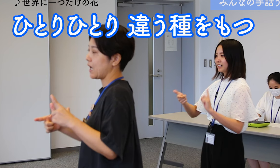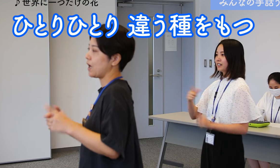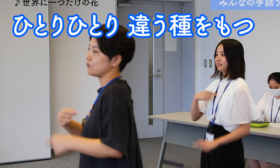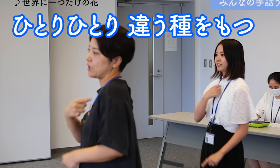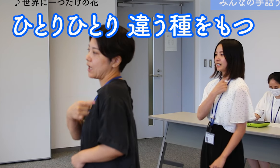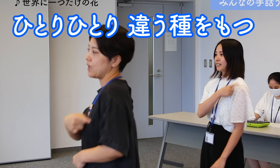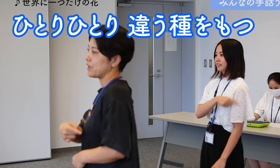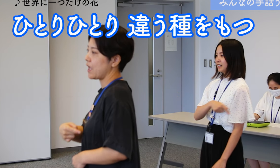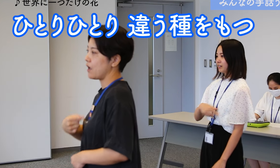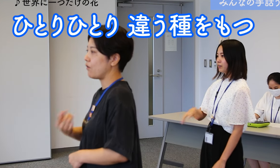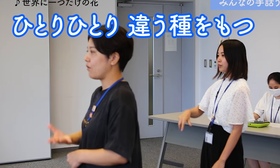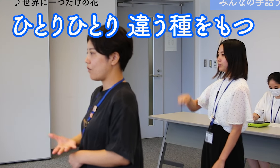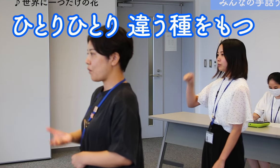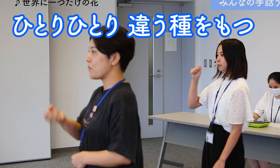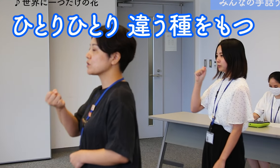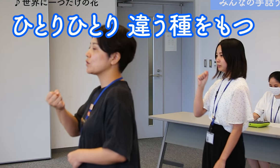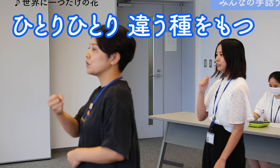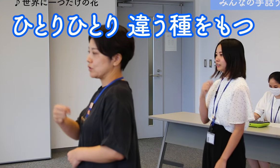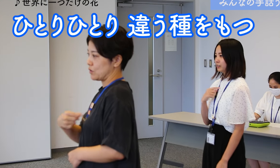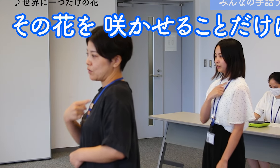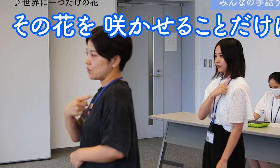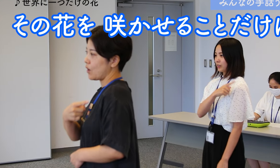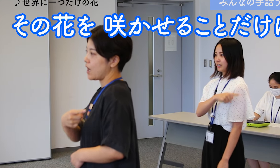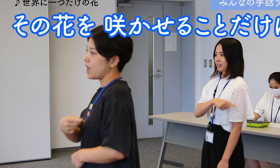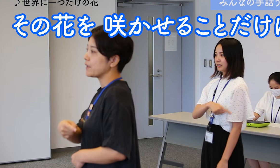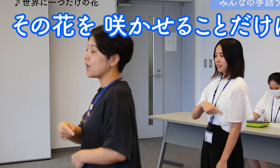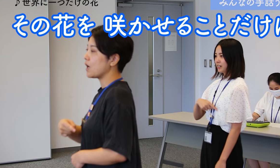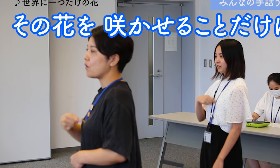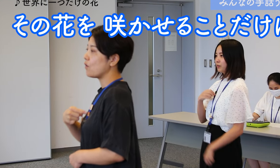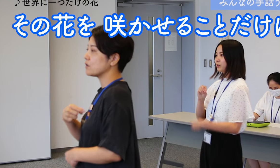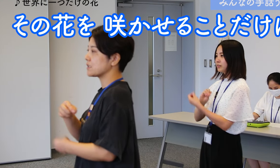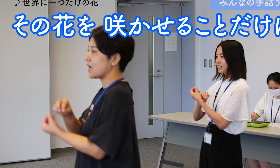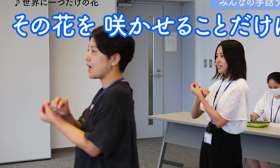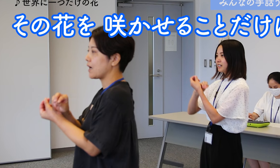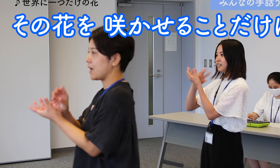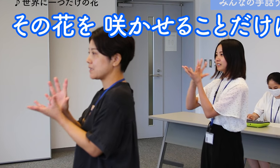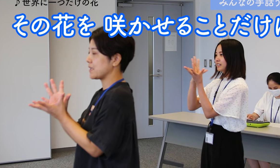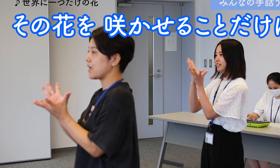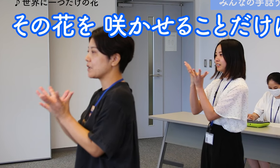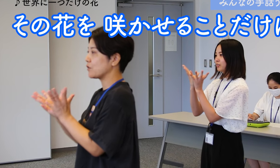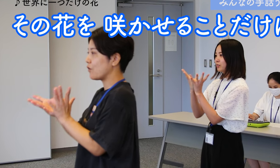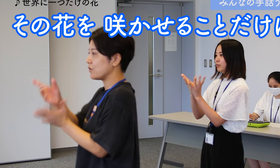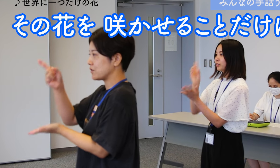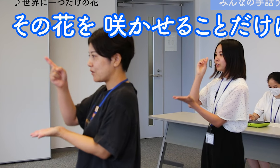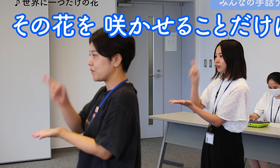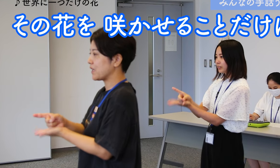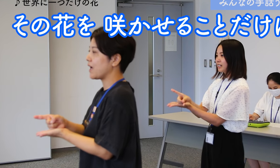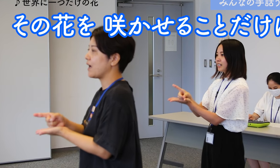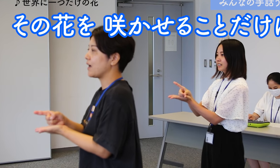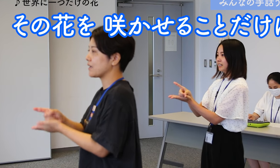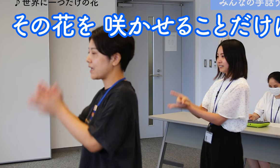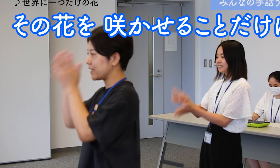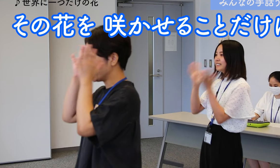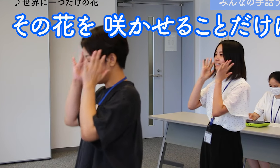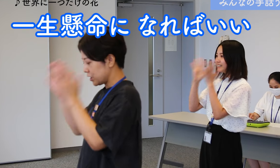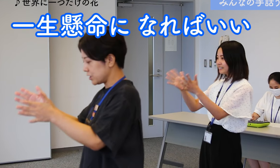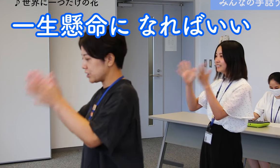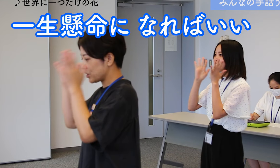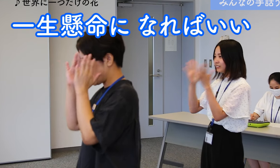う種を持つ、その花を咲かせることだけに一